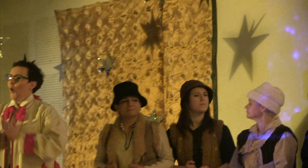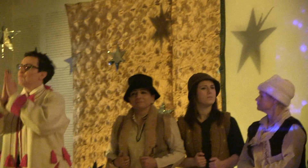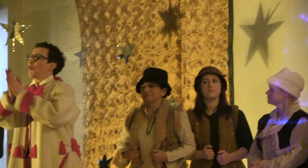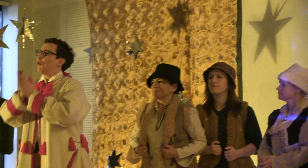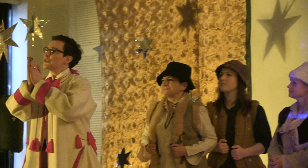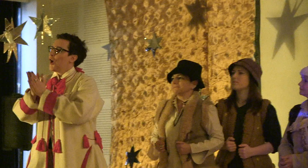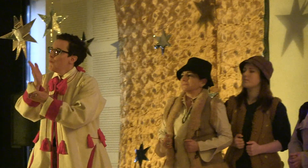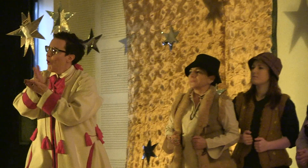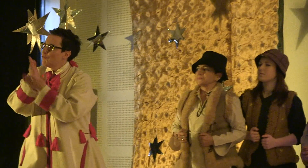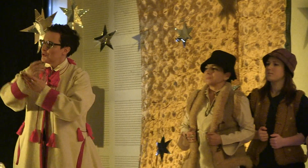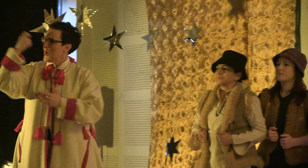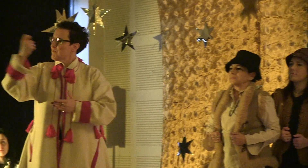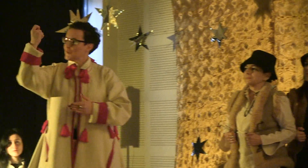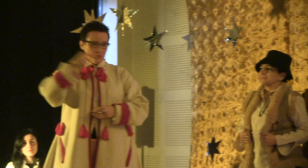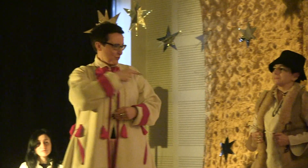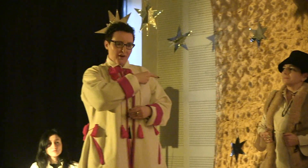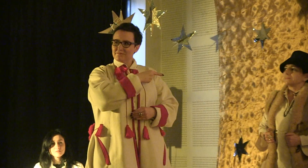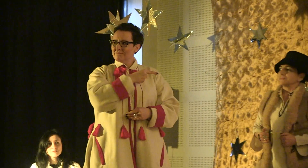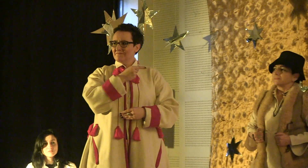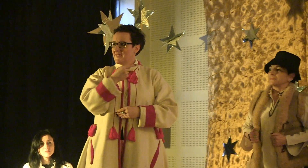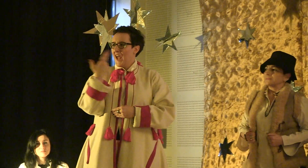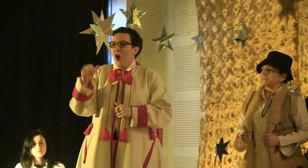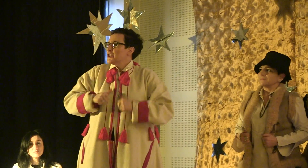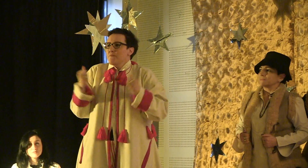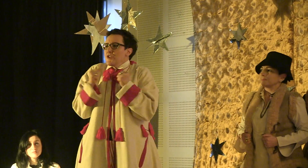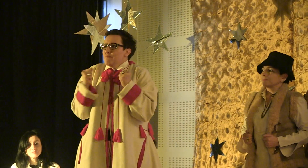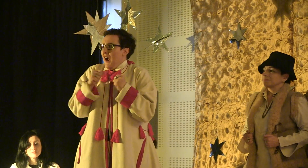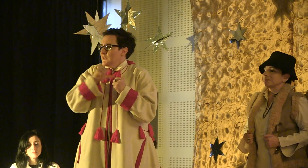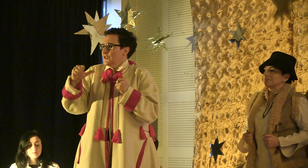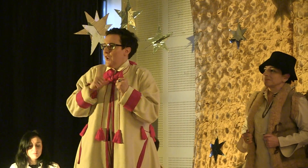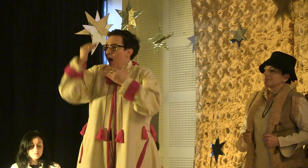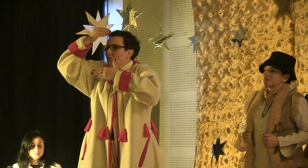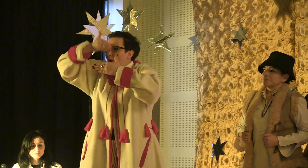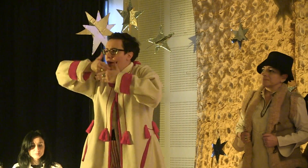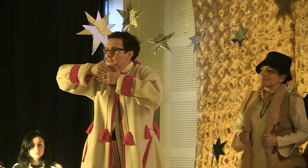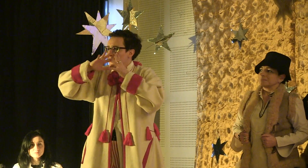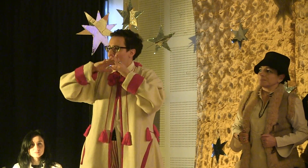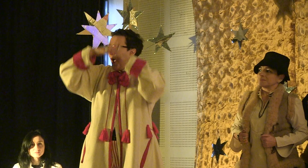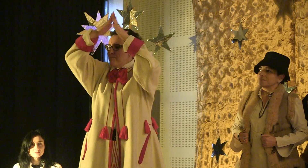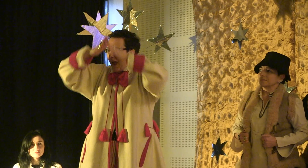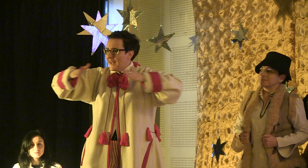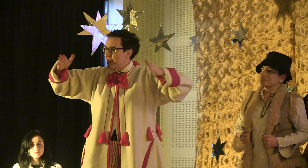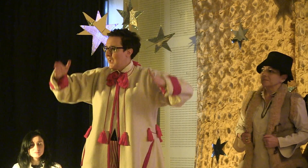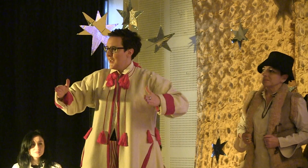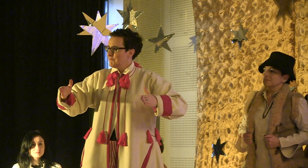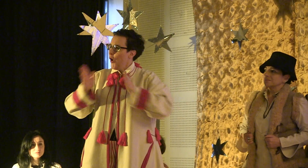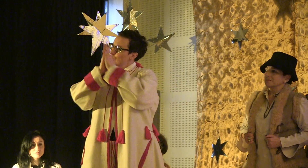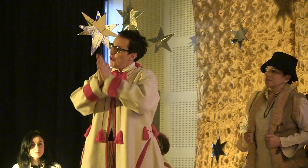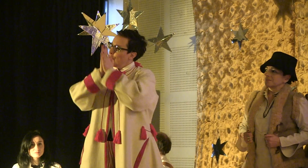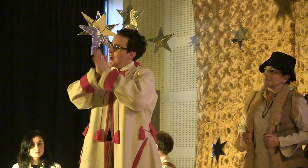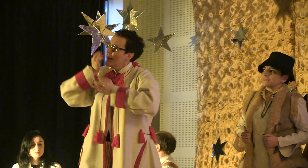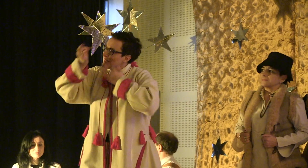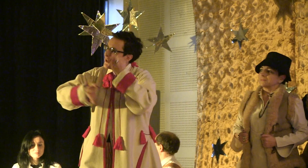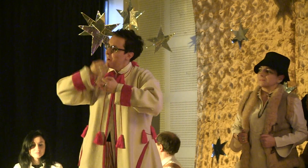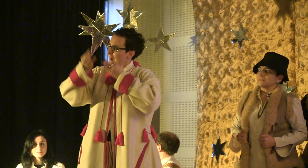Pomóżcie pastuszkom, żeby nie bali się iść po nocy do Betlejem i zaśpiewajcie z